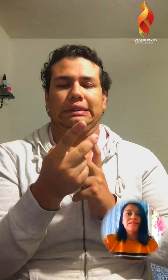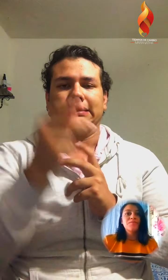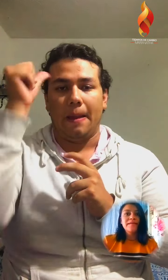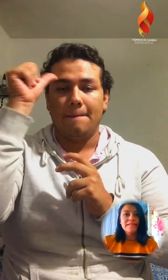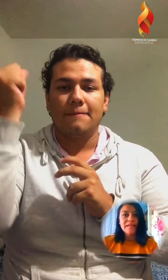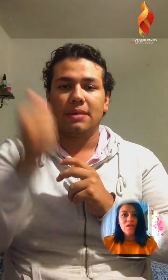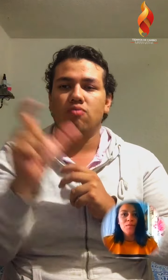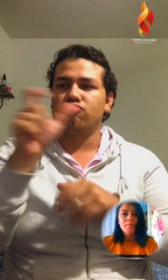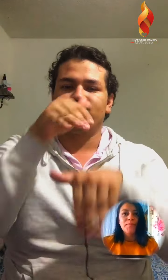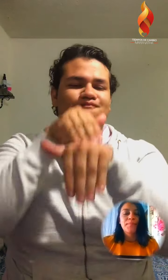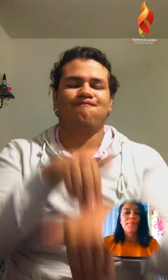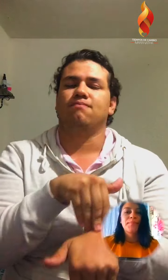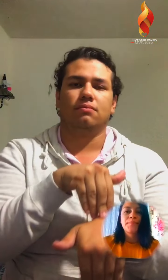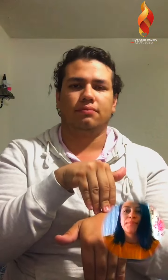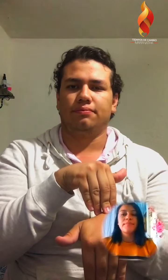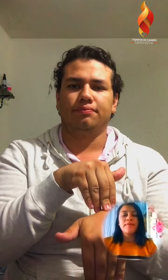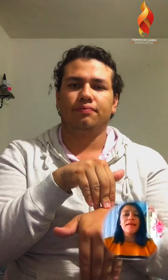al desobedecerlo.